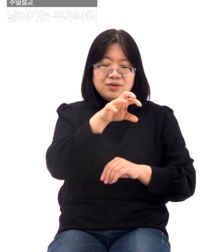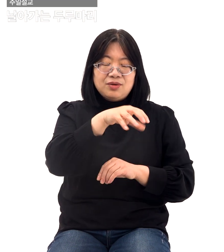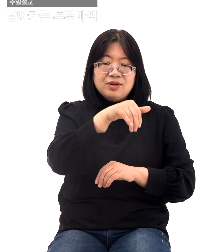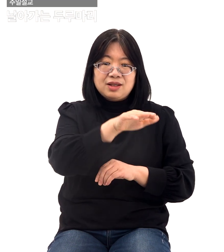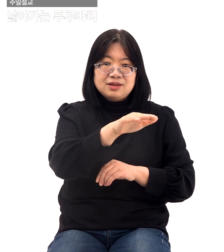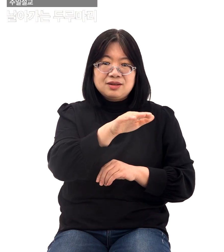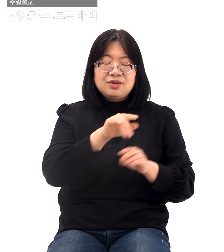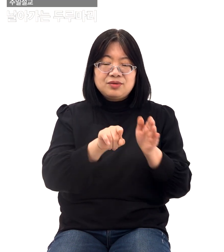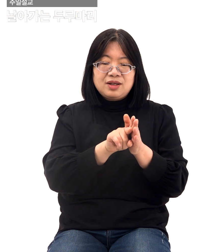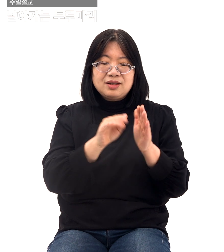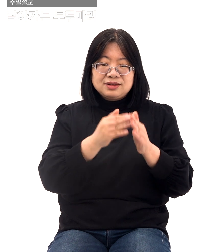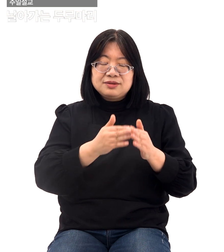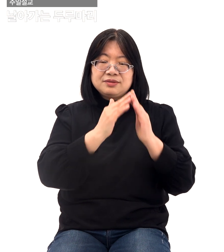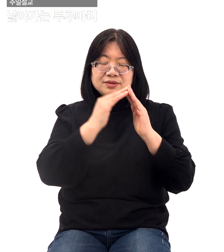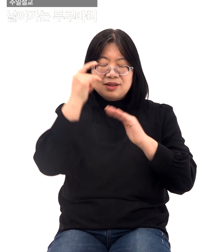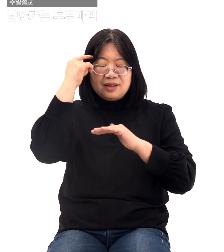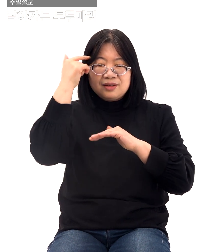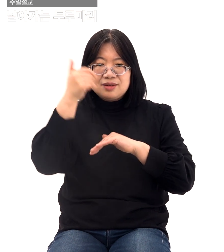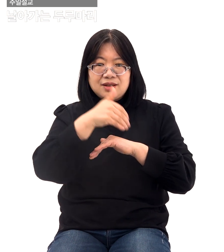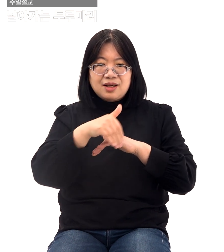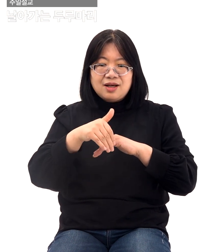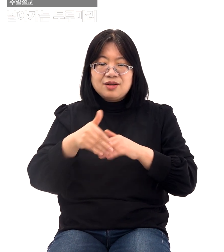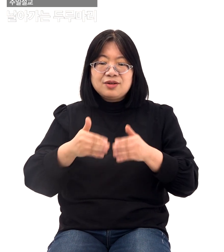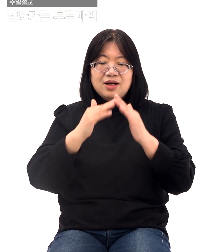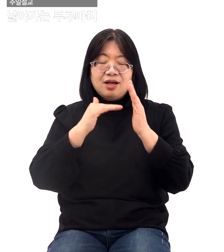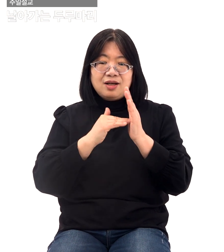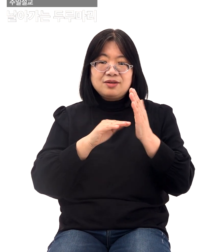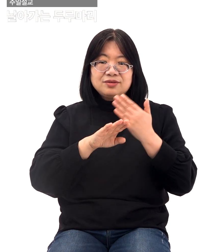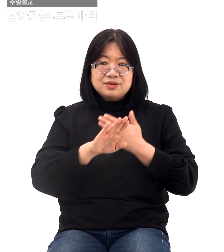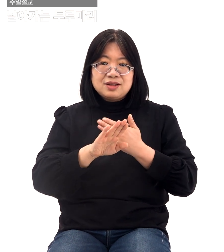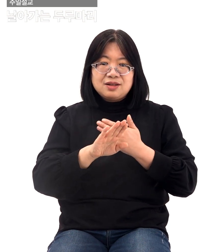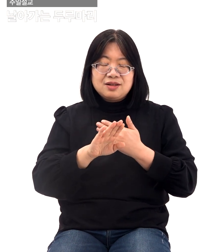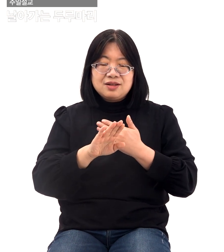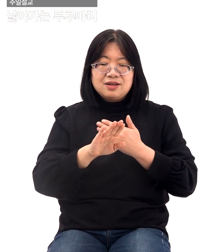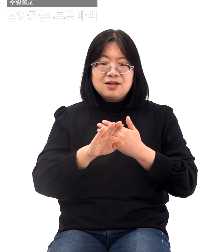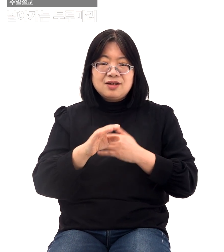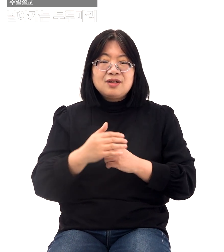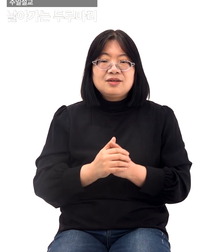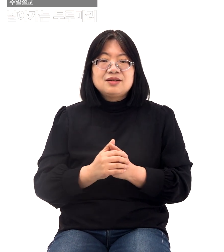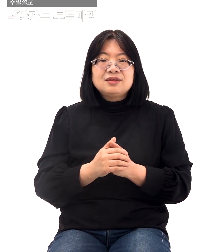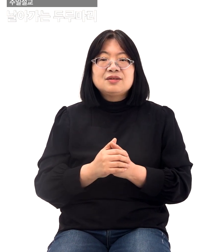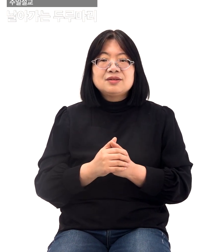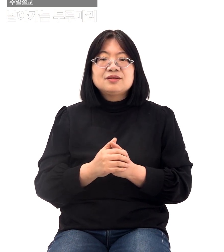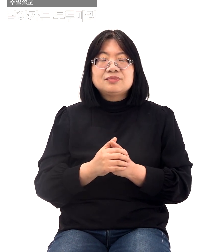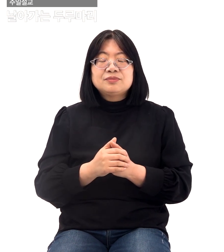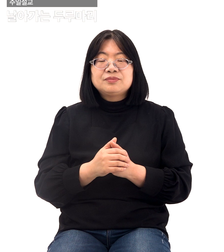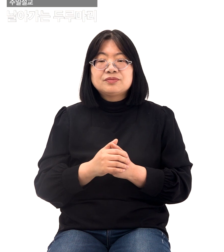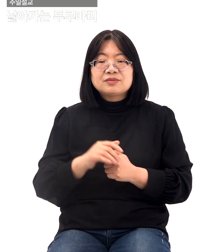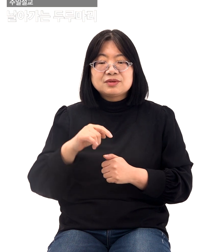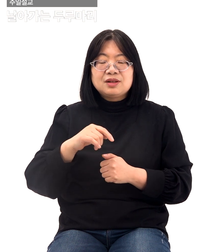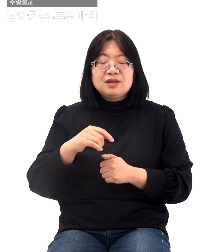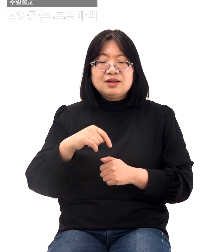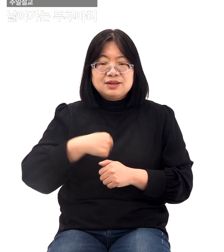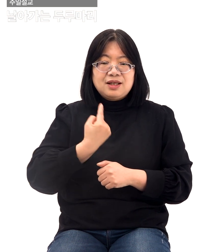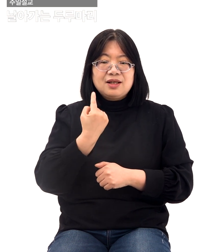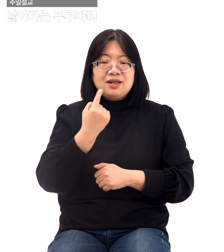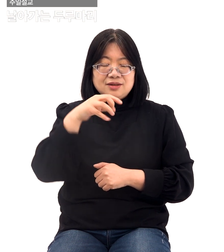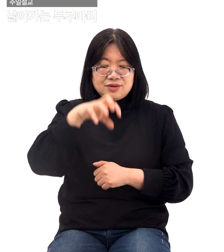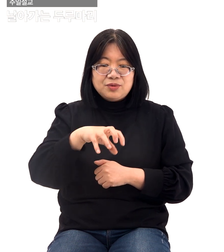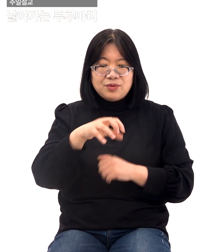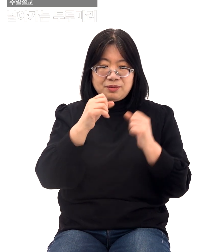위하여 집을 지으려 함이니라. 준공되면 그것이 제 처소에 머물게 되리라 하더라. 성경에